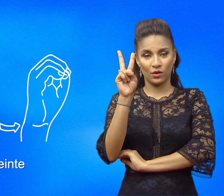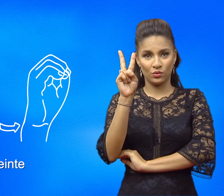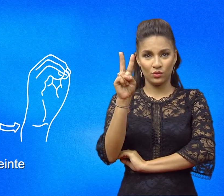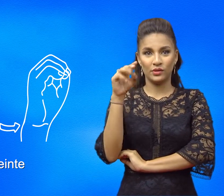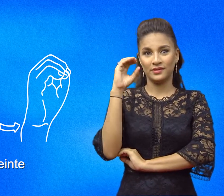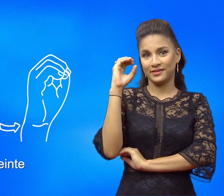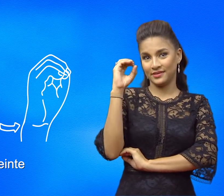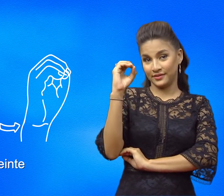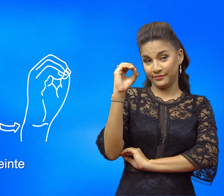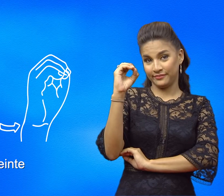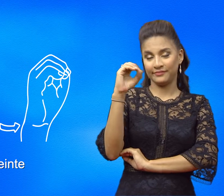20